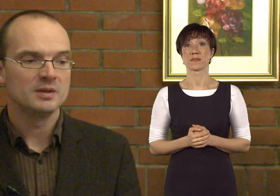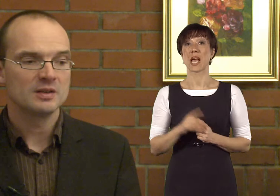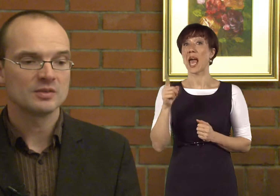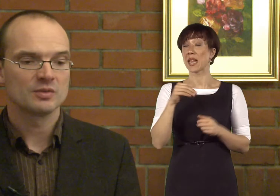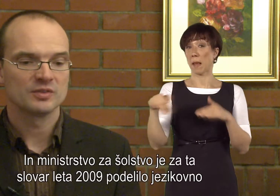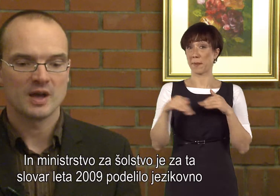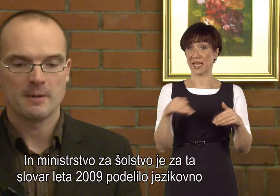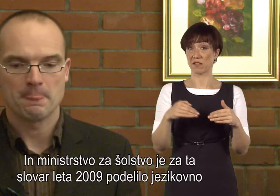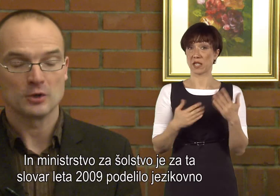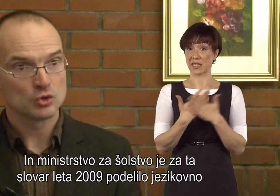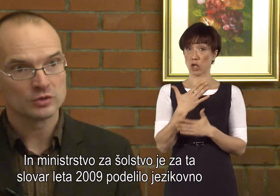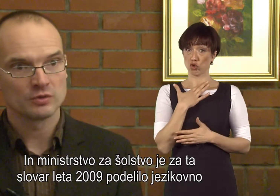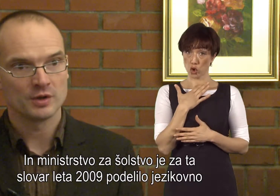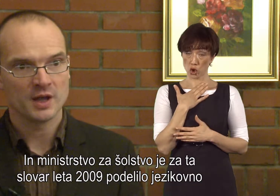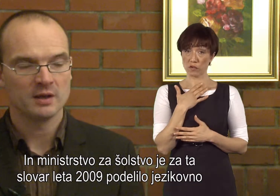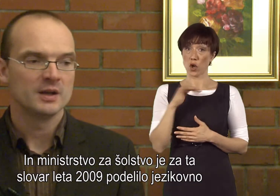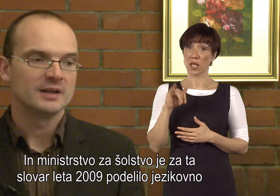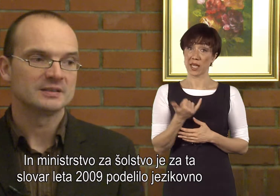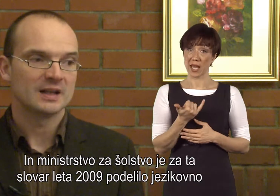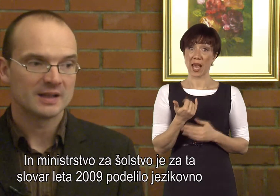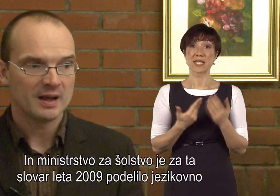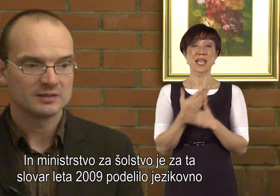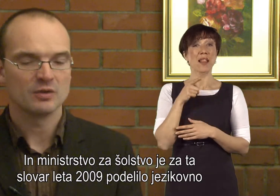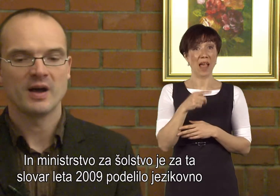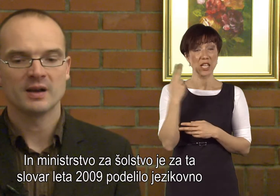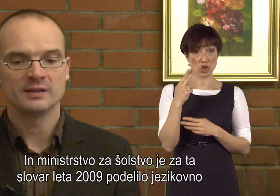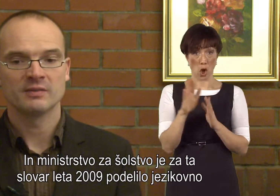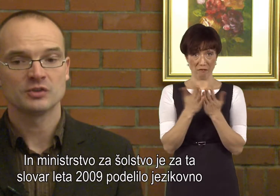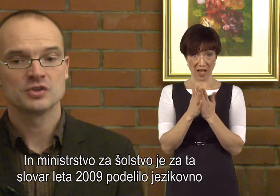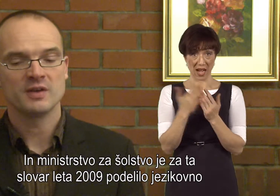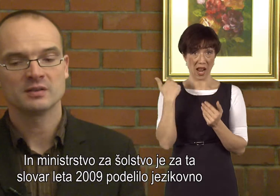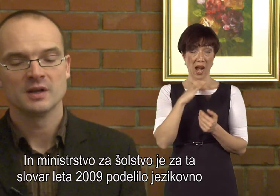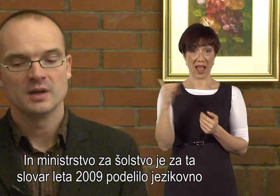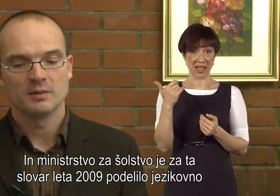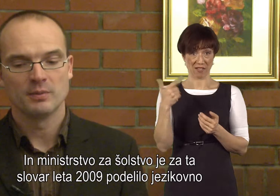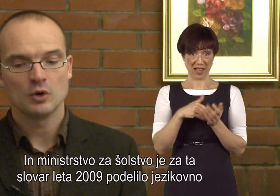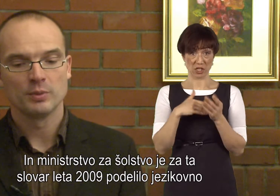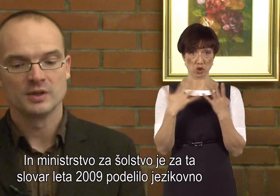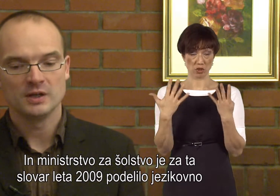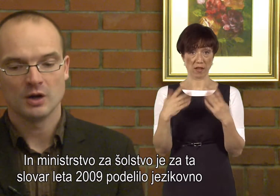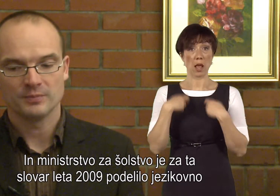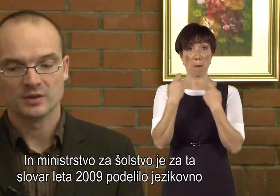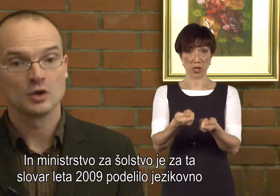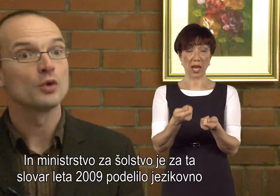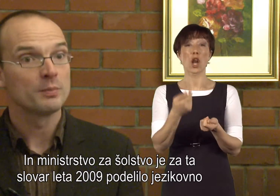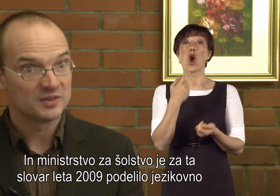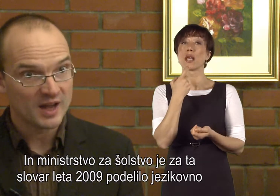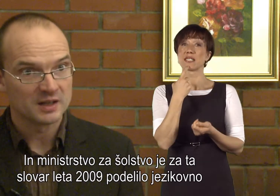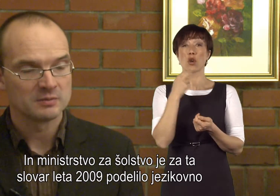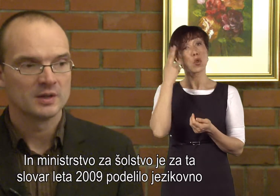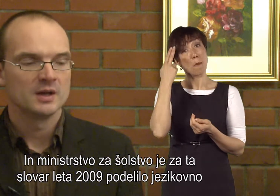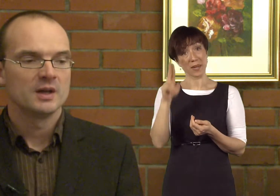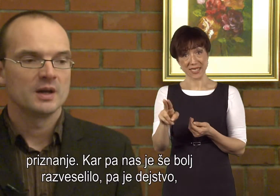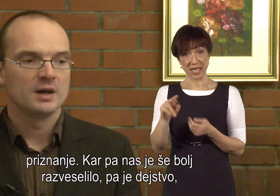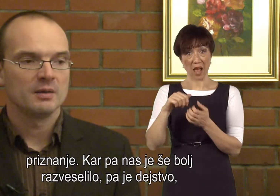In Ministrstvo za šolstvo je za ta slovar leta 2009, bom rekel, podelilo jezikovno